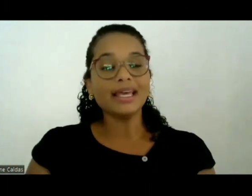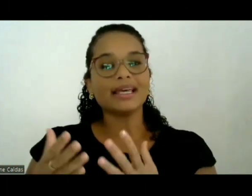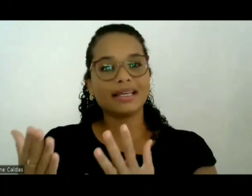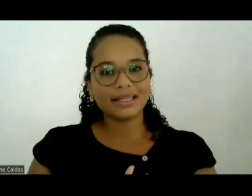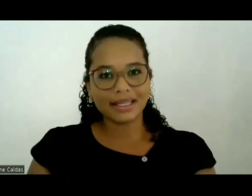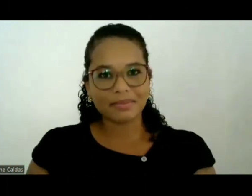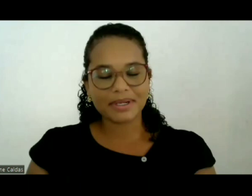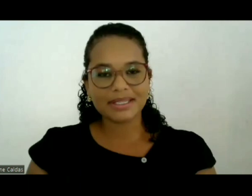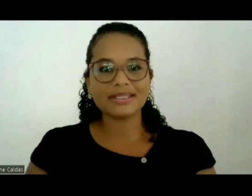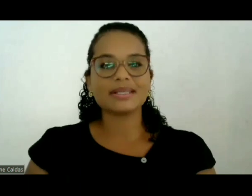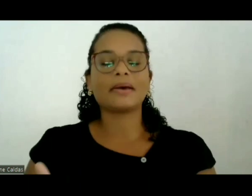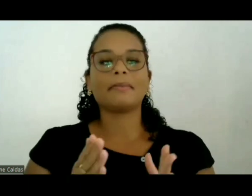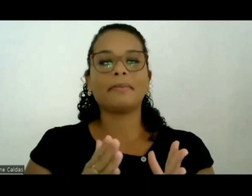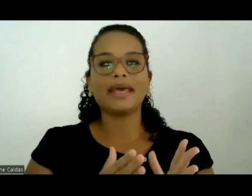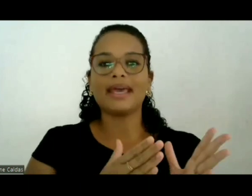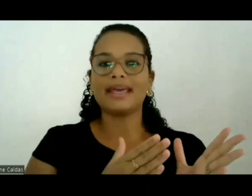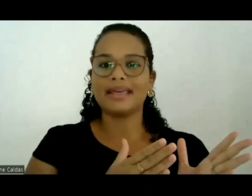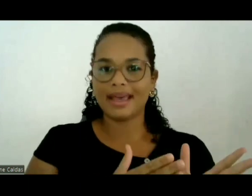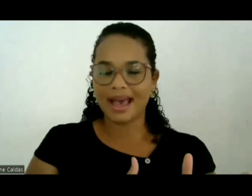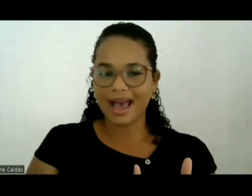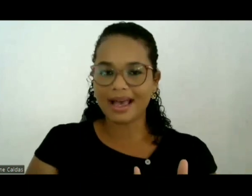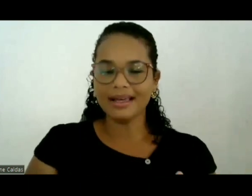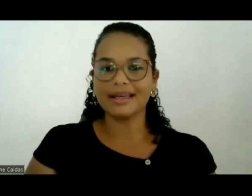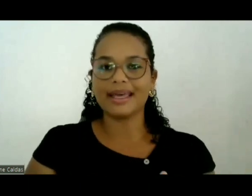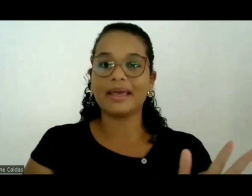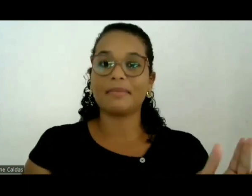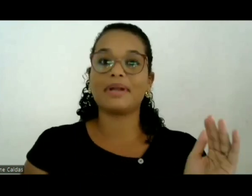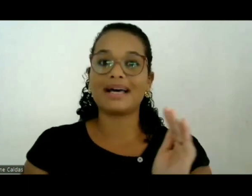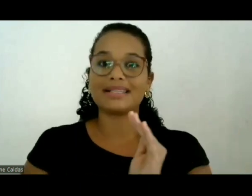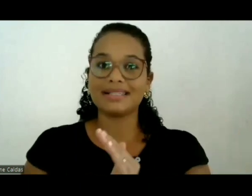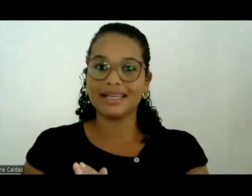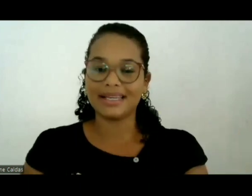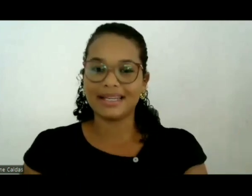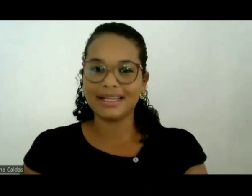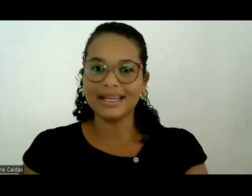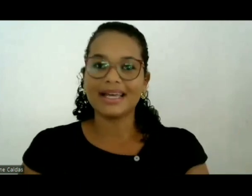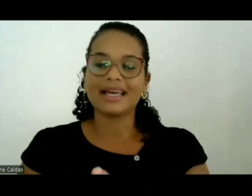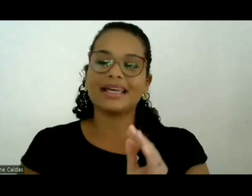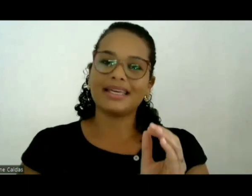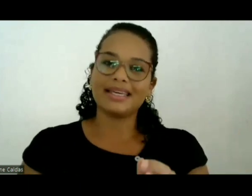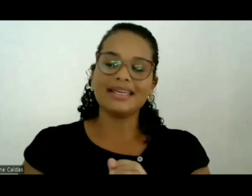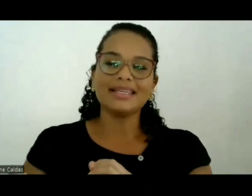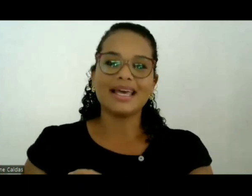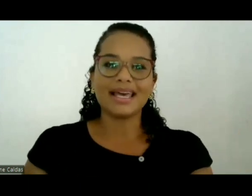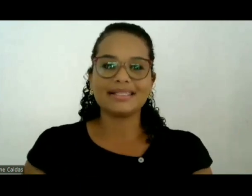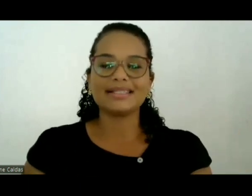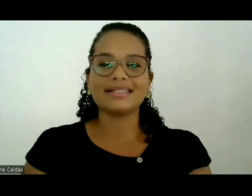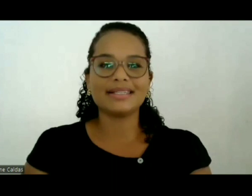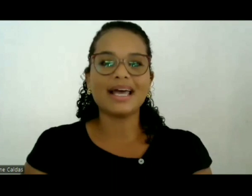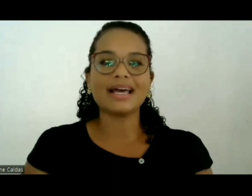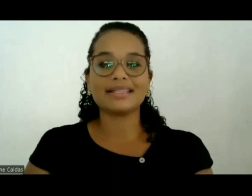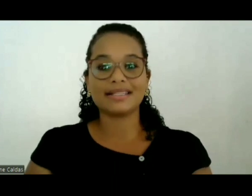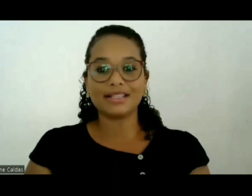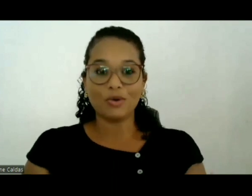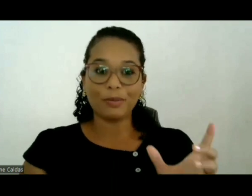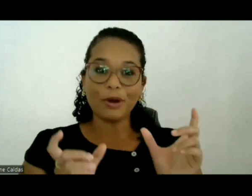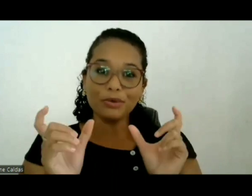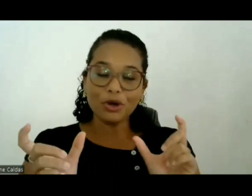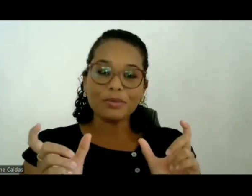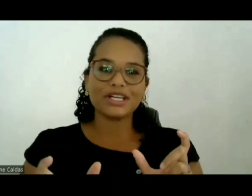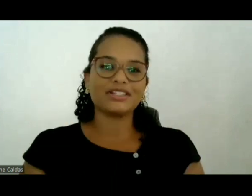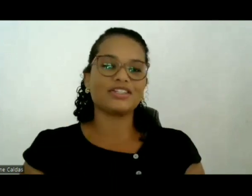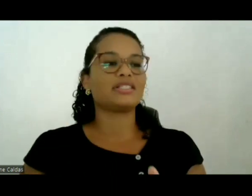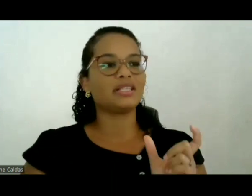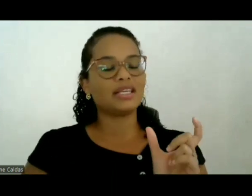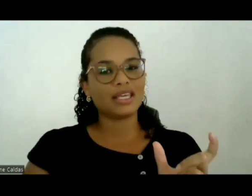Li é Libras, BRA é brasileira e S de sinais. Então, o